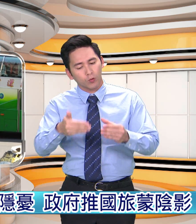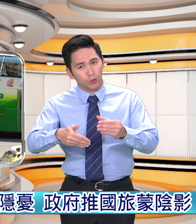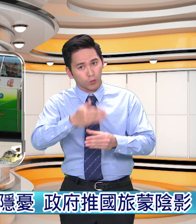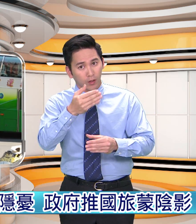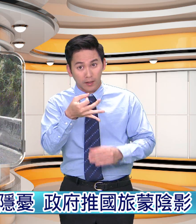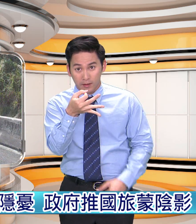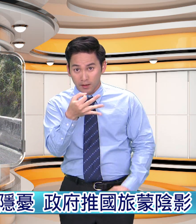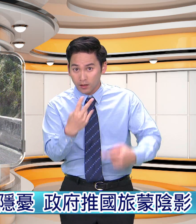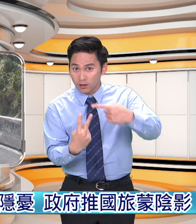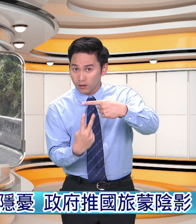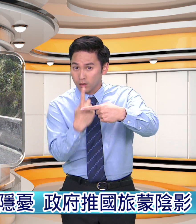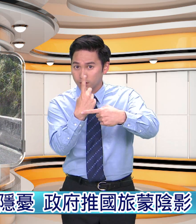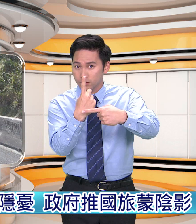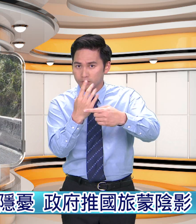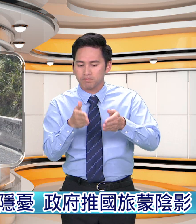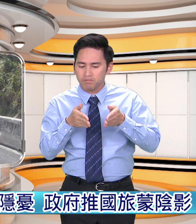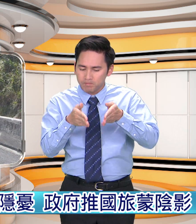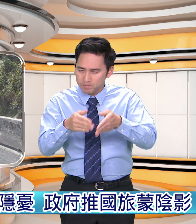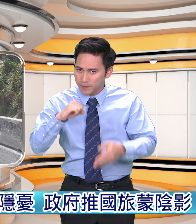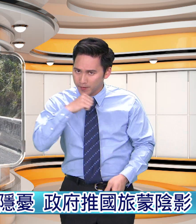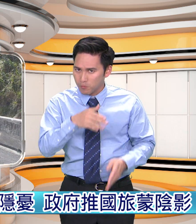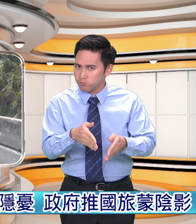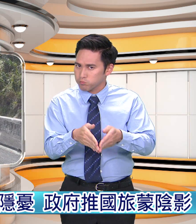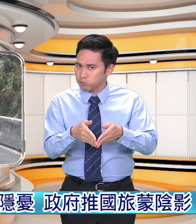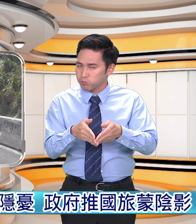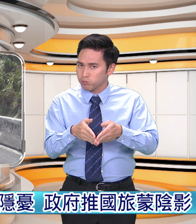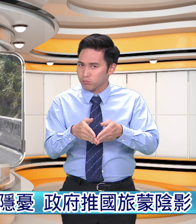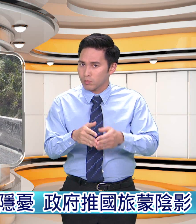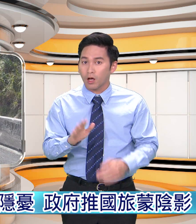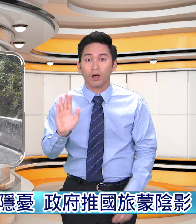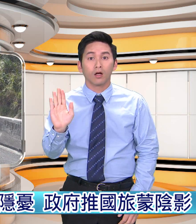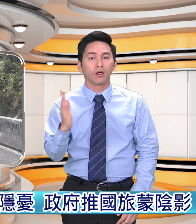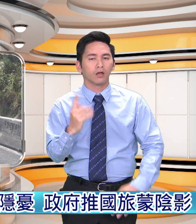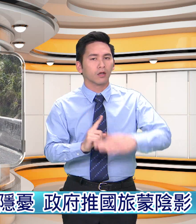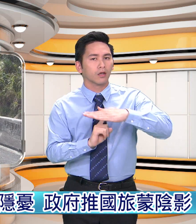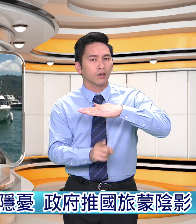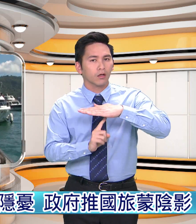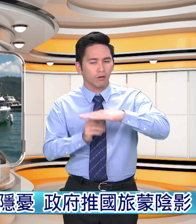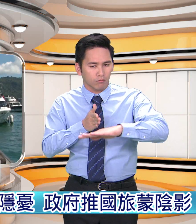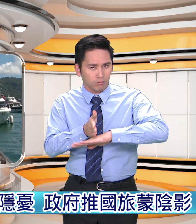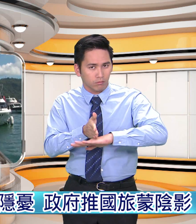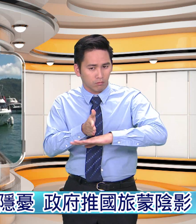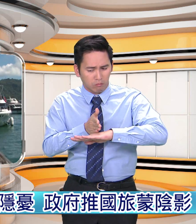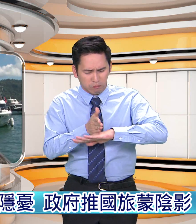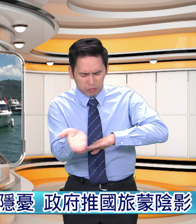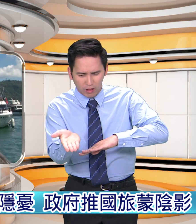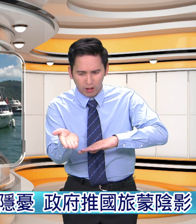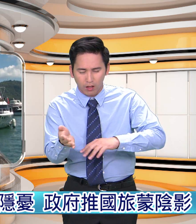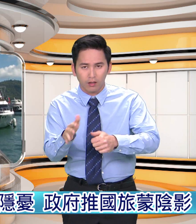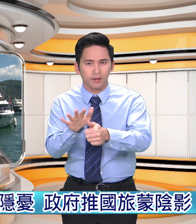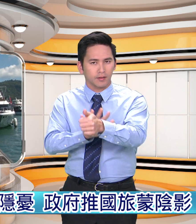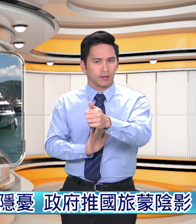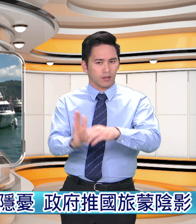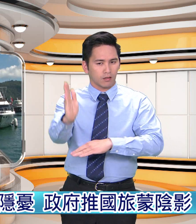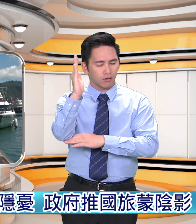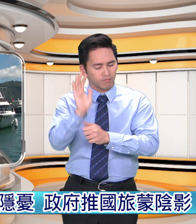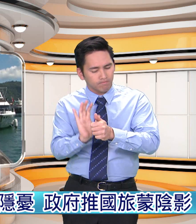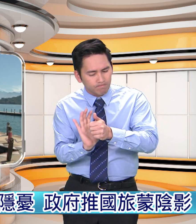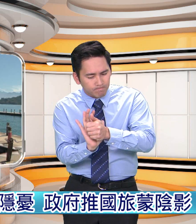费用要用在国内旅游。但是这次的国道车祸惨剧也让政府积极